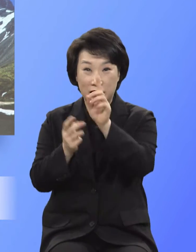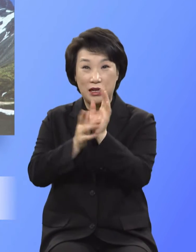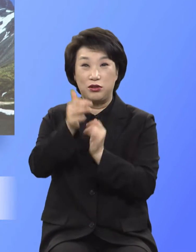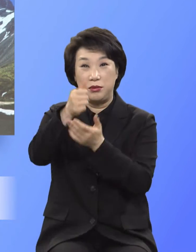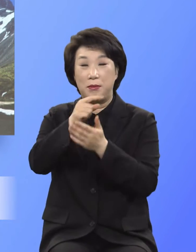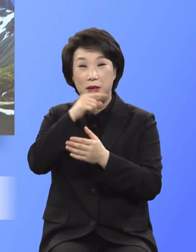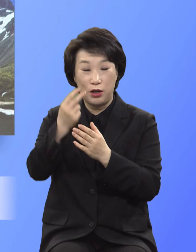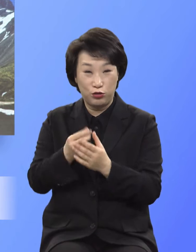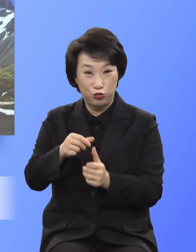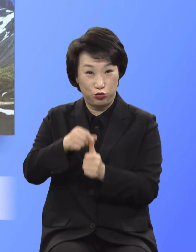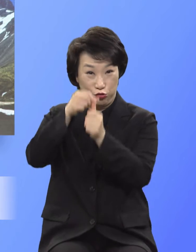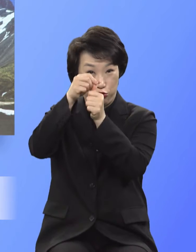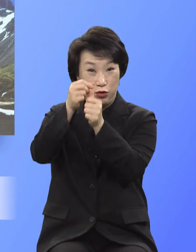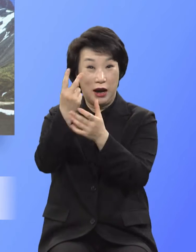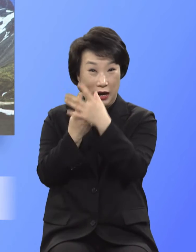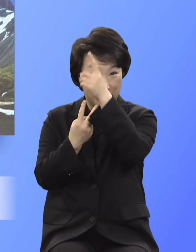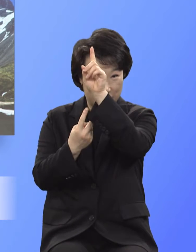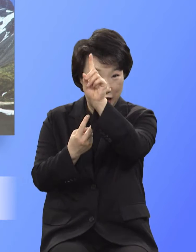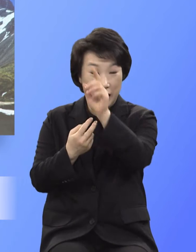되어